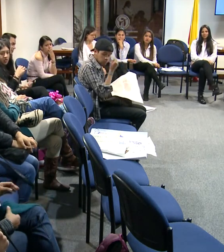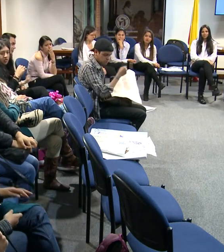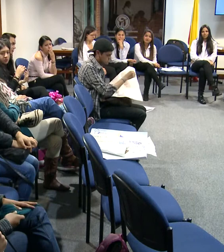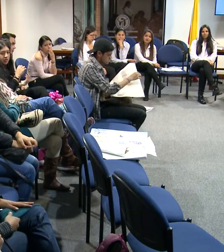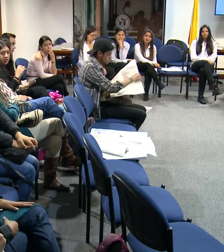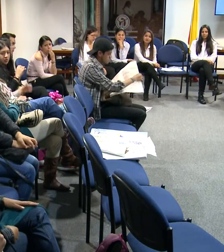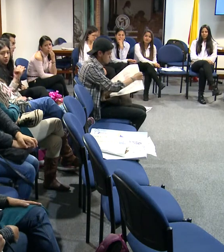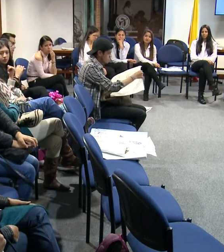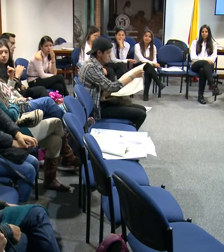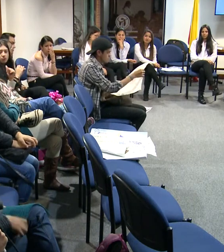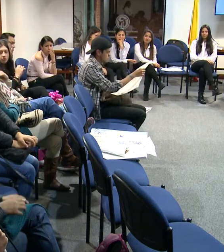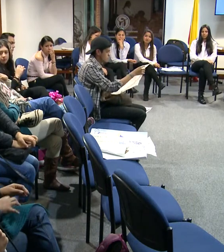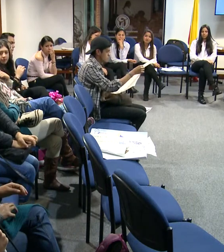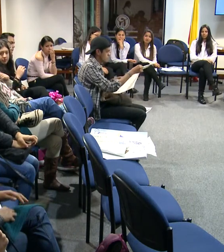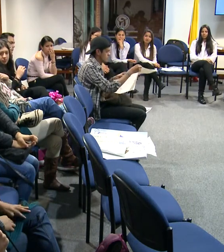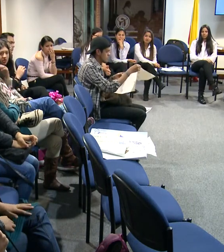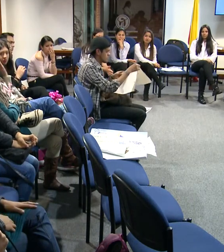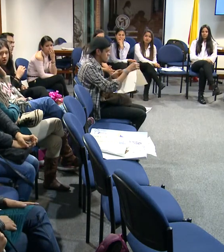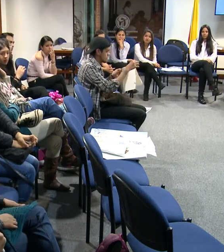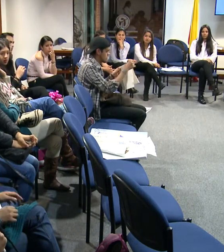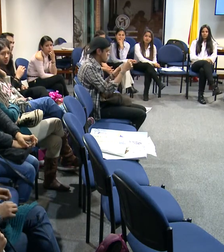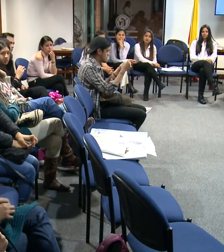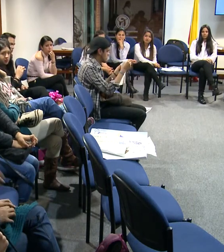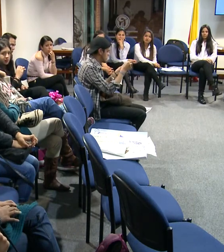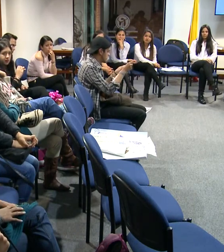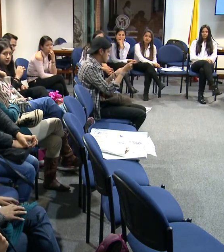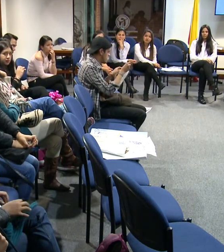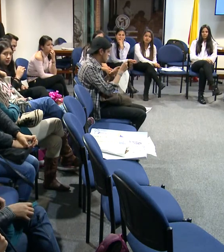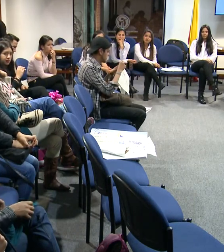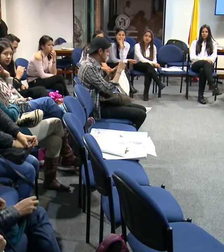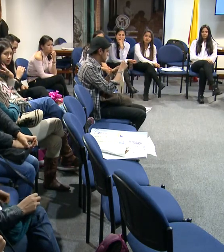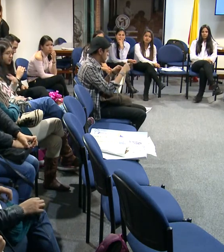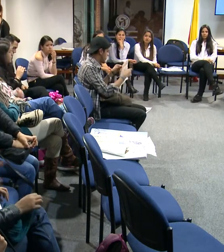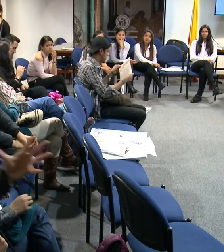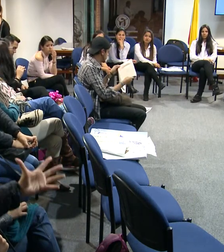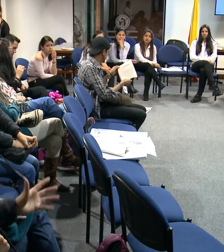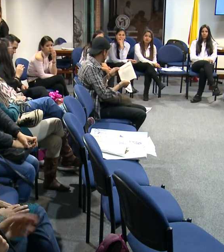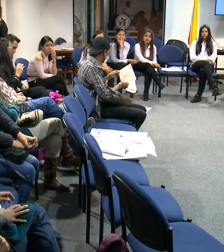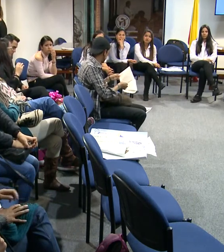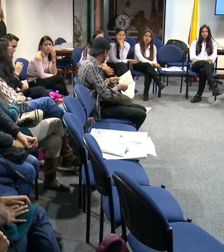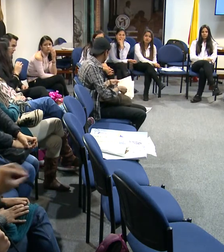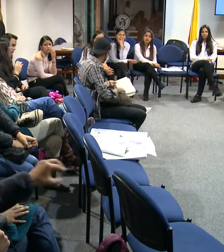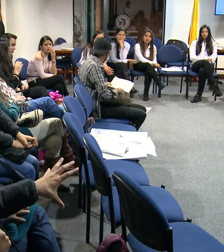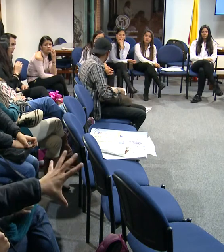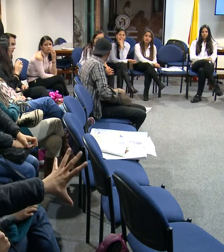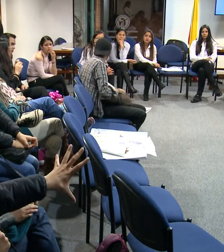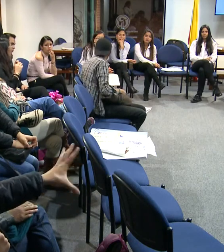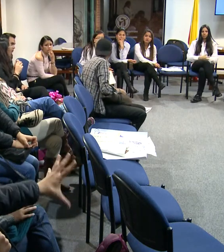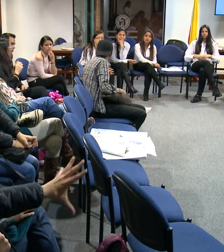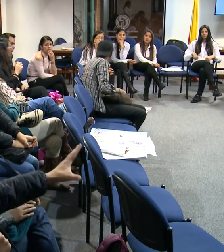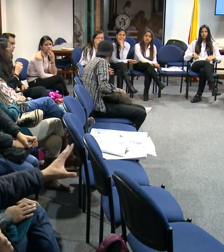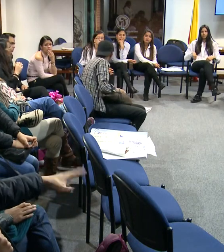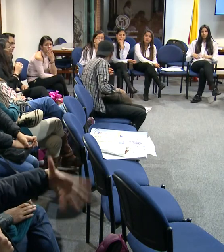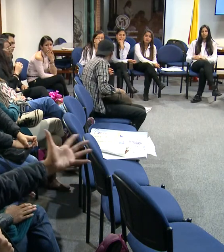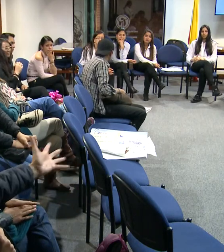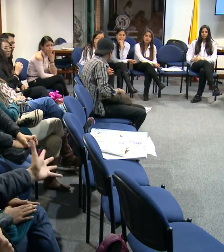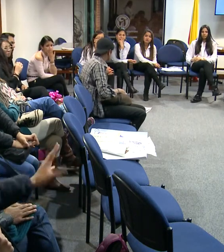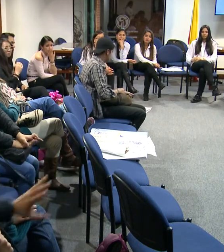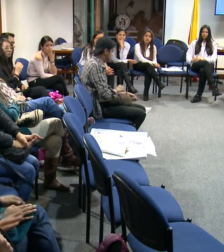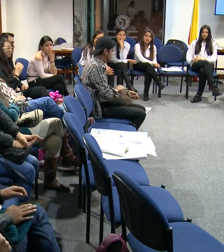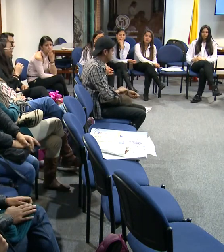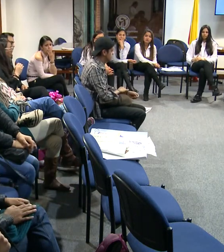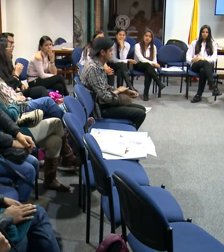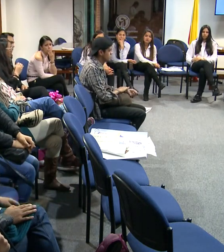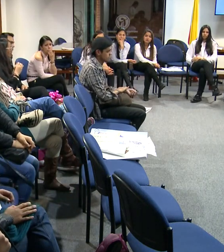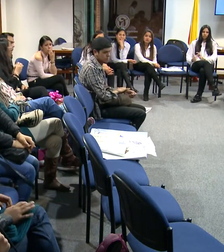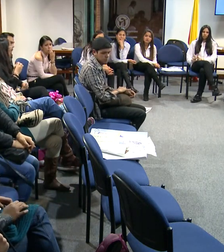apropiación con este proceso, pues, ¿hacia dónde creen ustedes que deberíamos también fortalecernos, no dentro del planetario únicamente, porque pues creo que